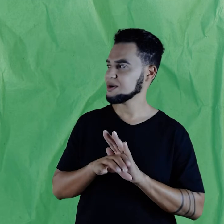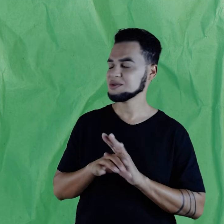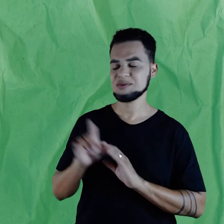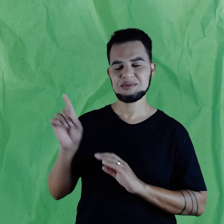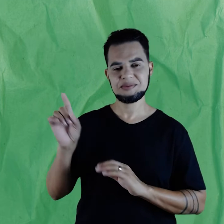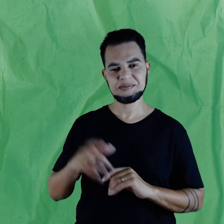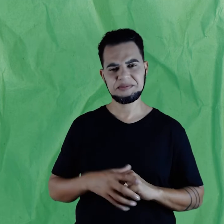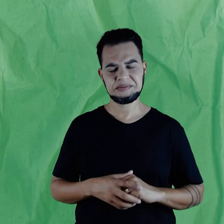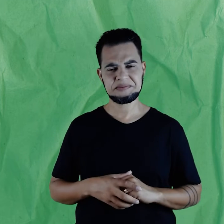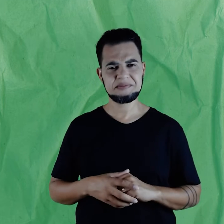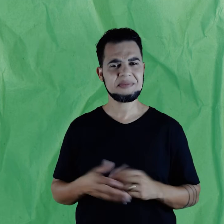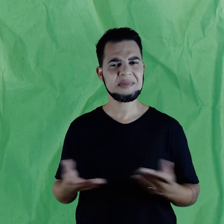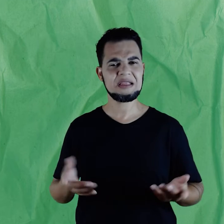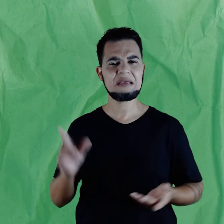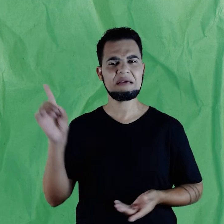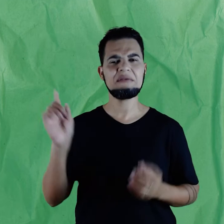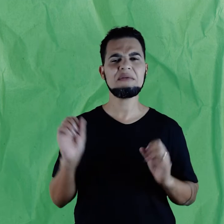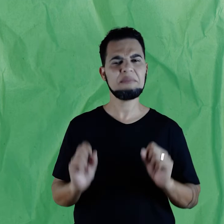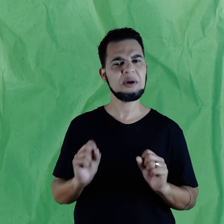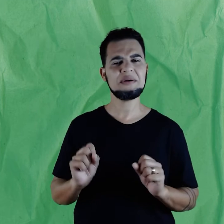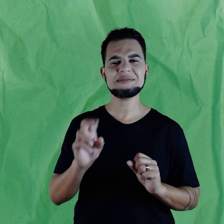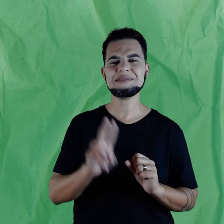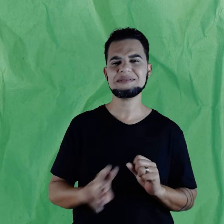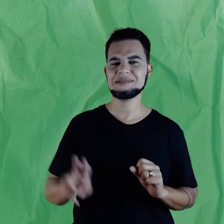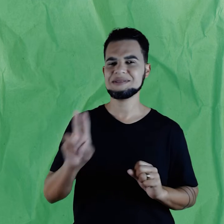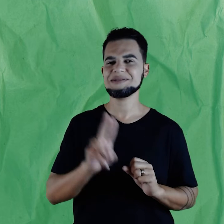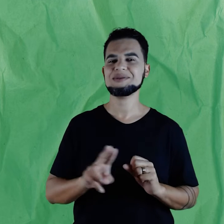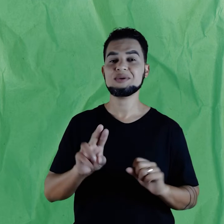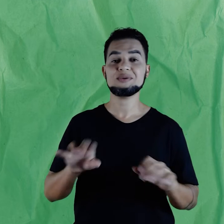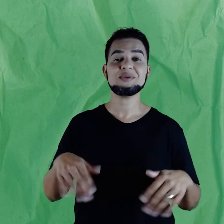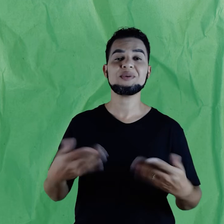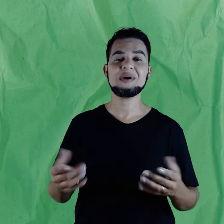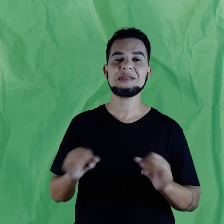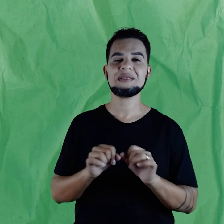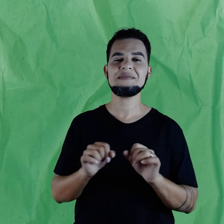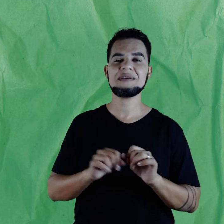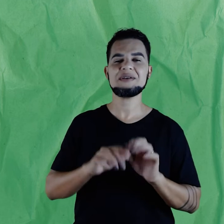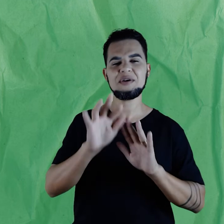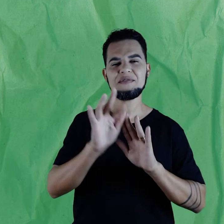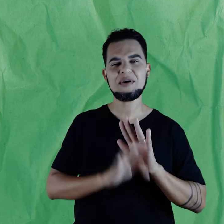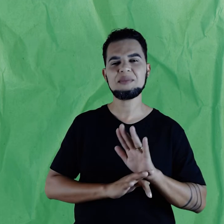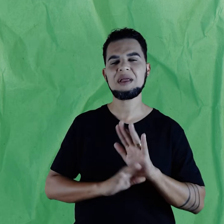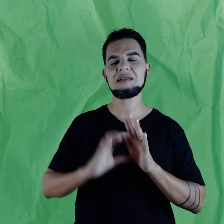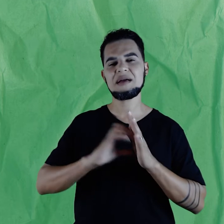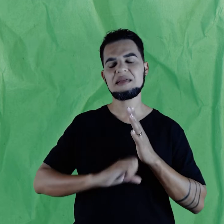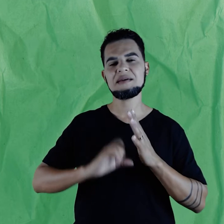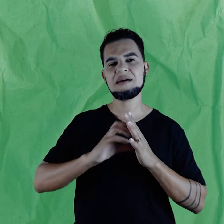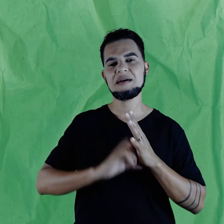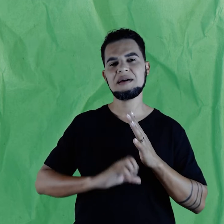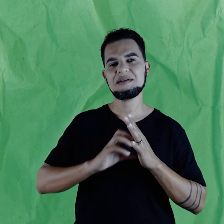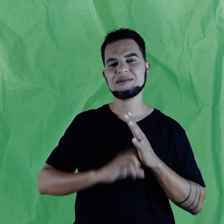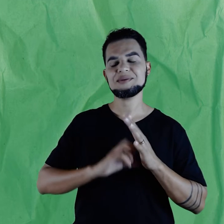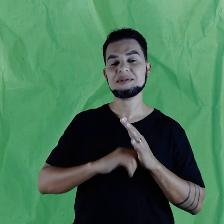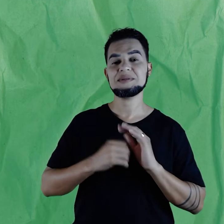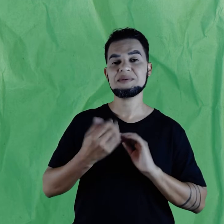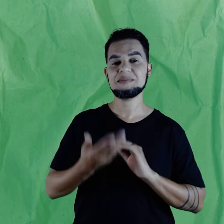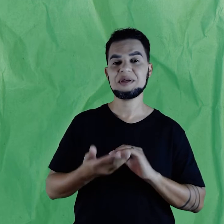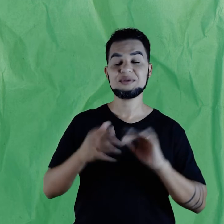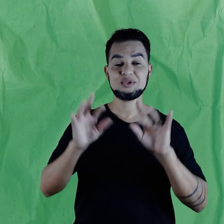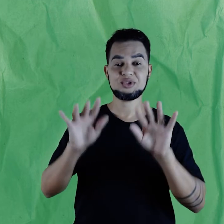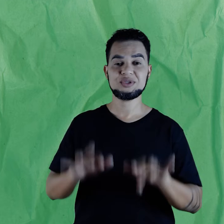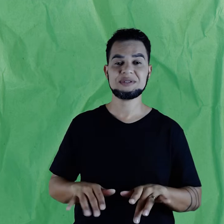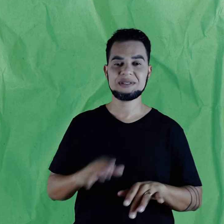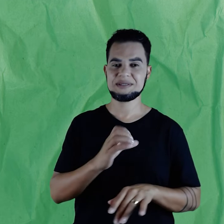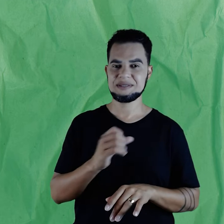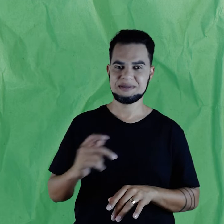CIAF. Isso aqui pode ser muito útil, né, quando a gente está fazendo um formulário de cadastro e a gente pede para o usuário digitar o